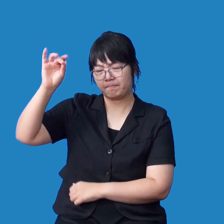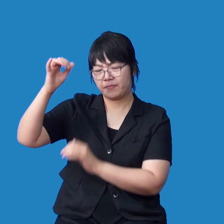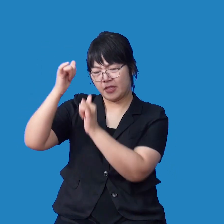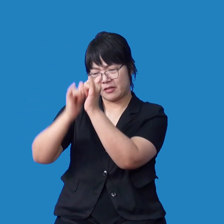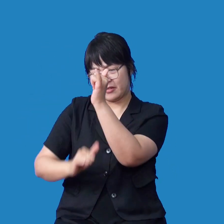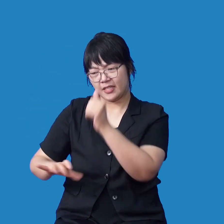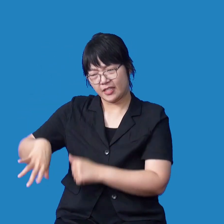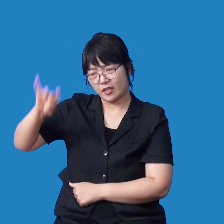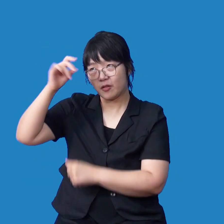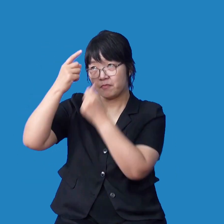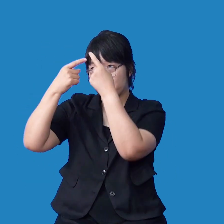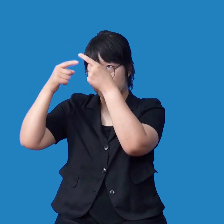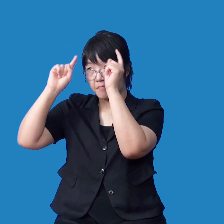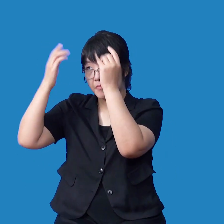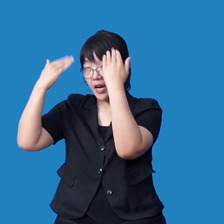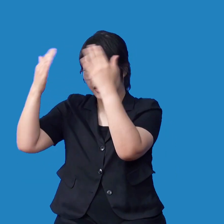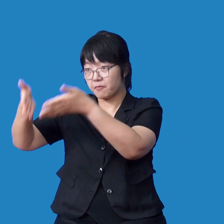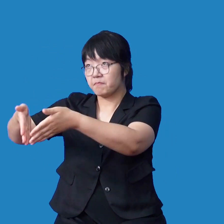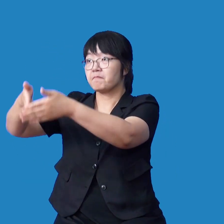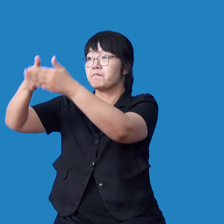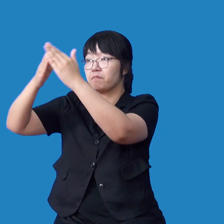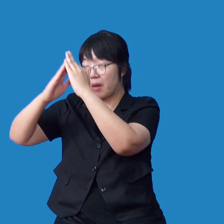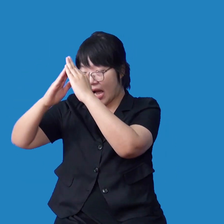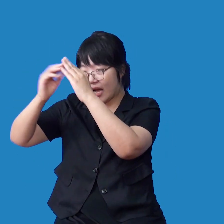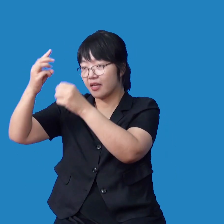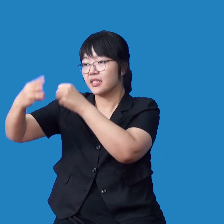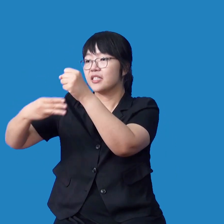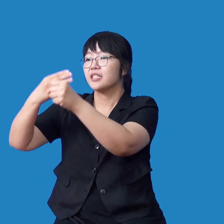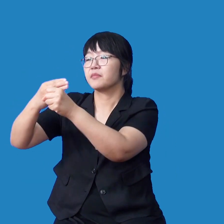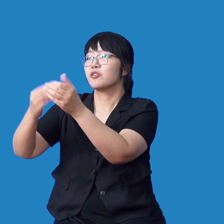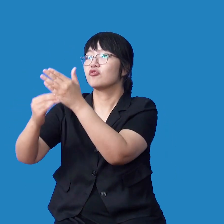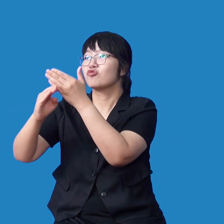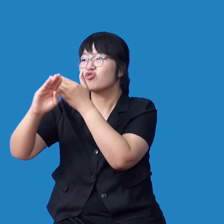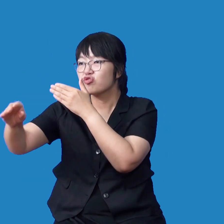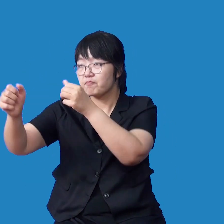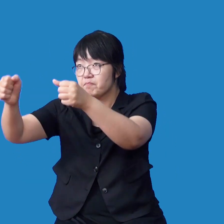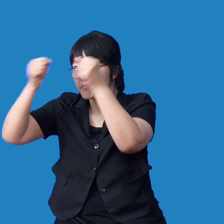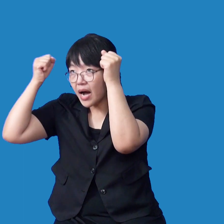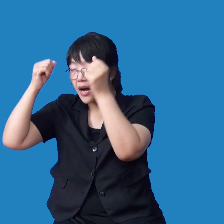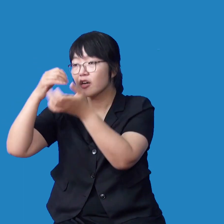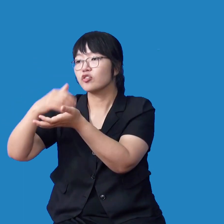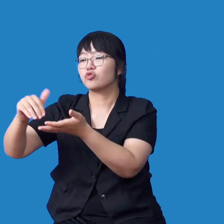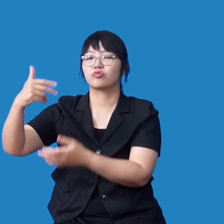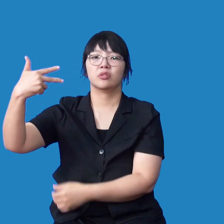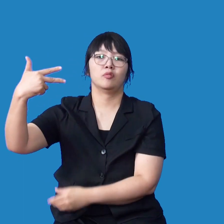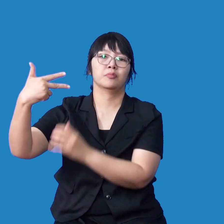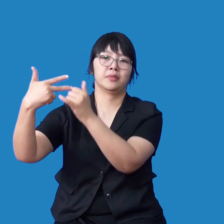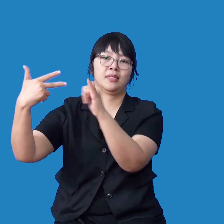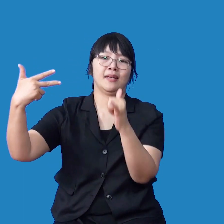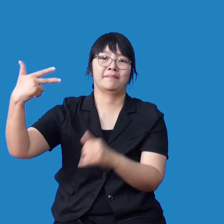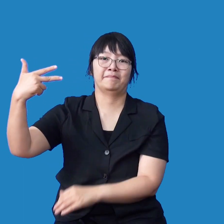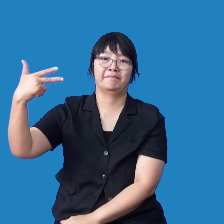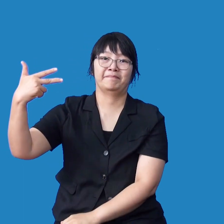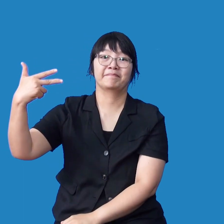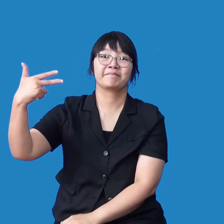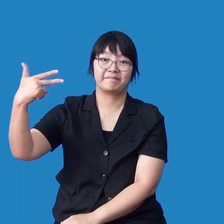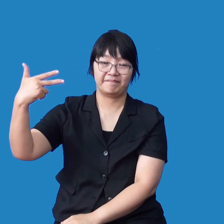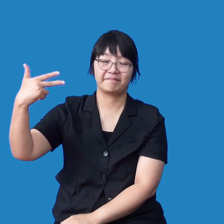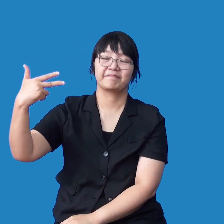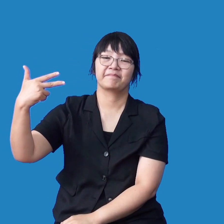그리고 신학교에서 3년 후 최초의 졸업생 7명이 졸업해요. 7명의 목사 후보생이